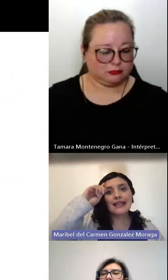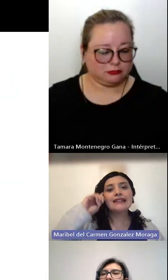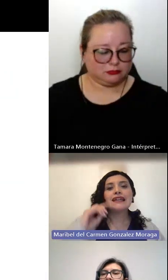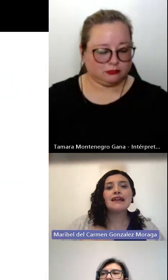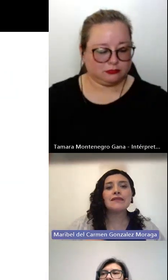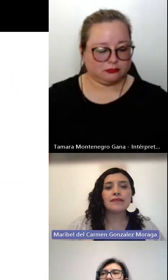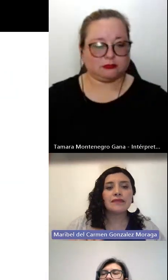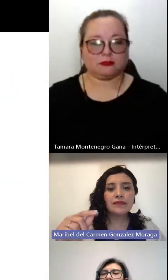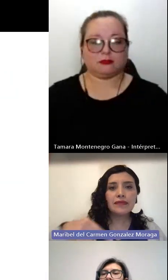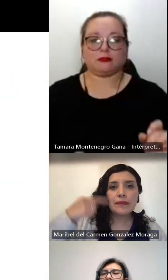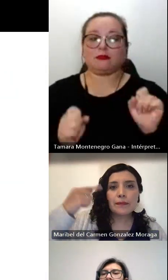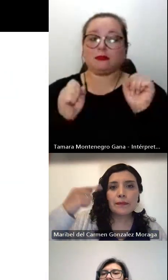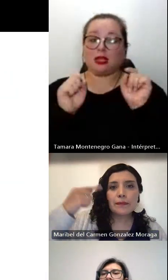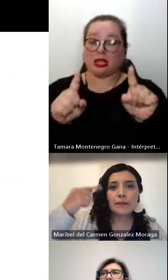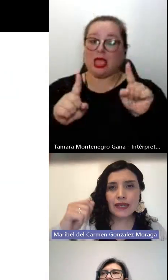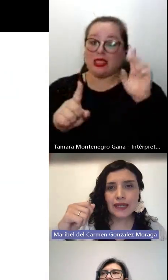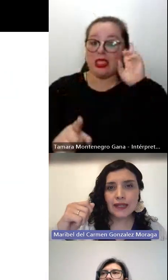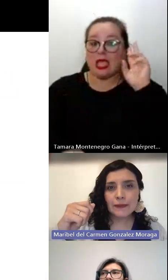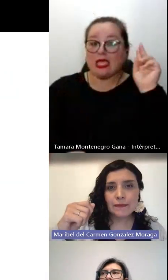Esta idea está,